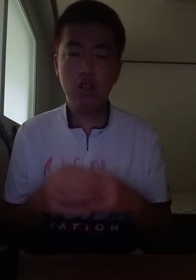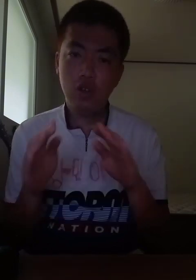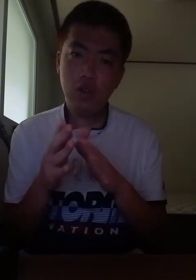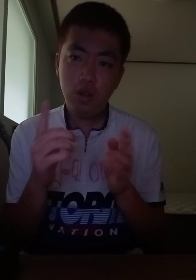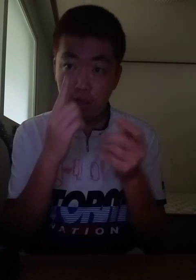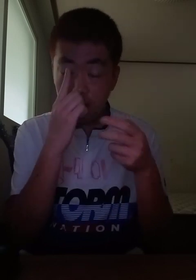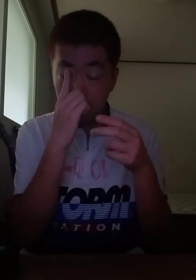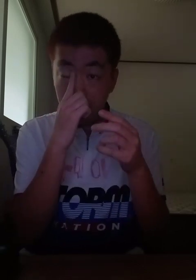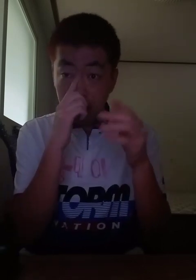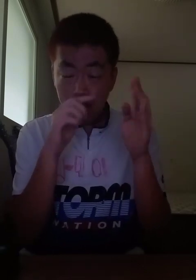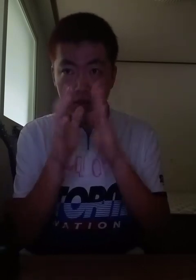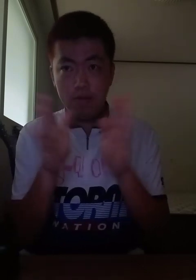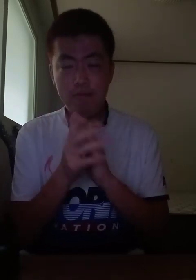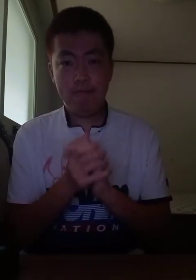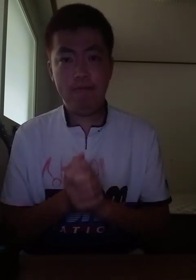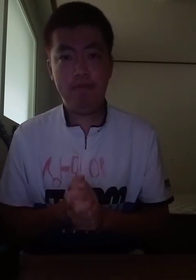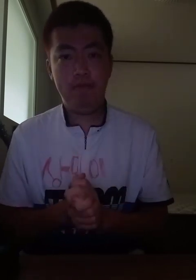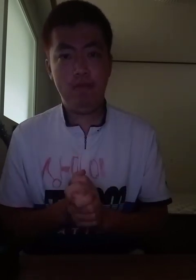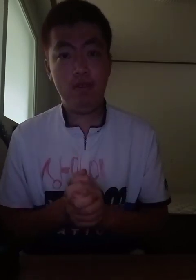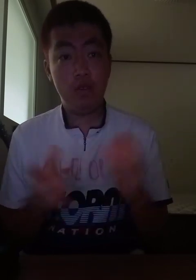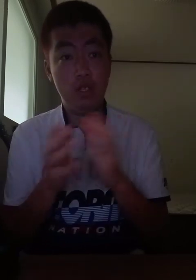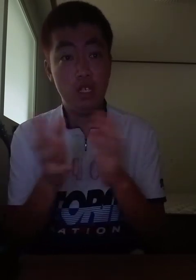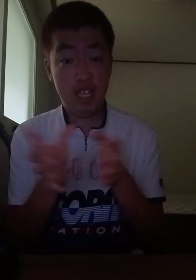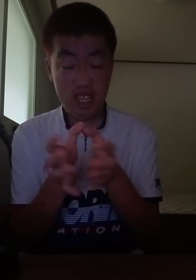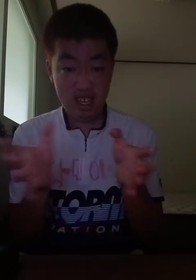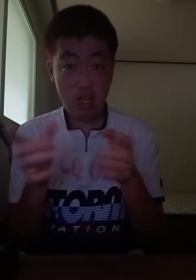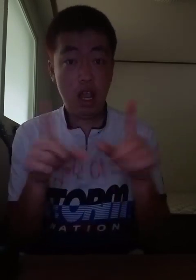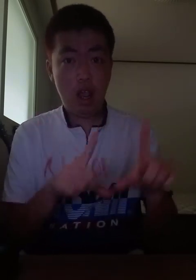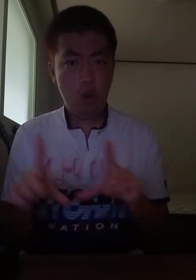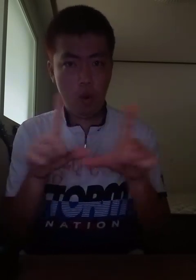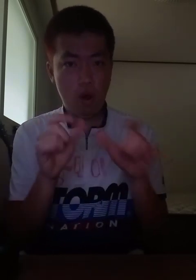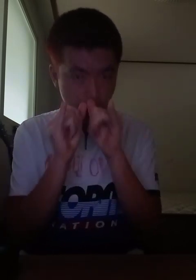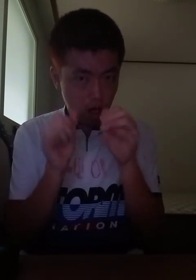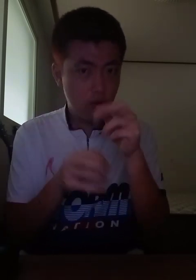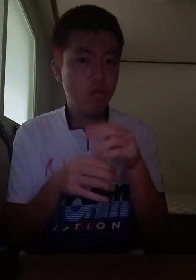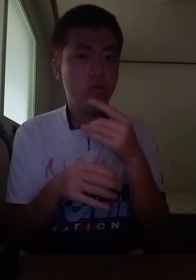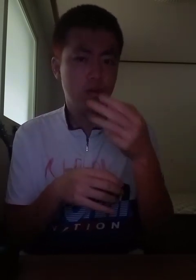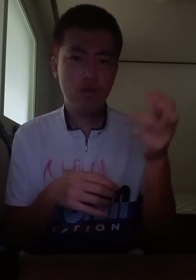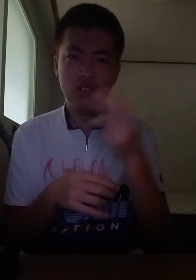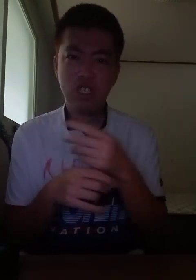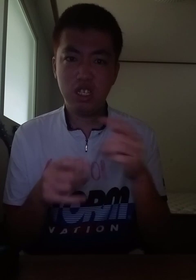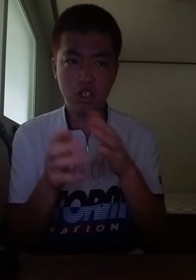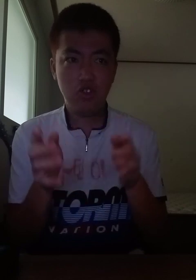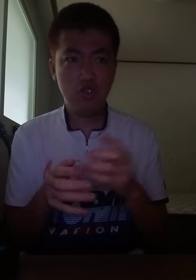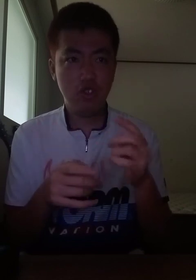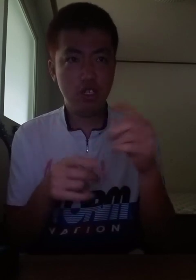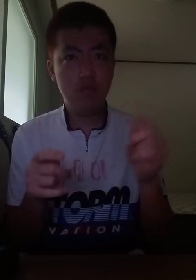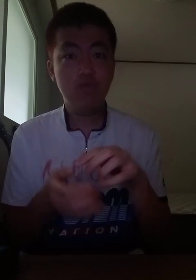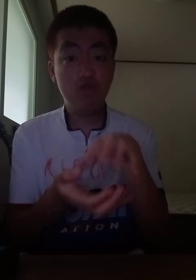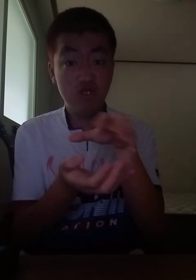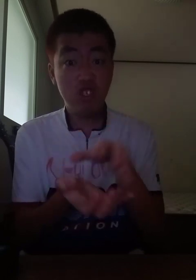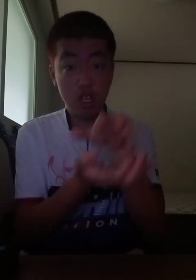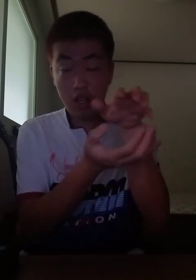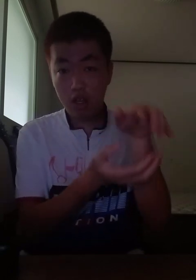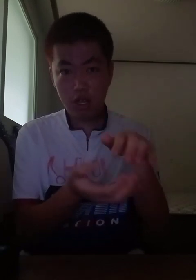이렇게 말르면 이렇게 돼요. 현재 이 아파트에 살고 있는 주민 40여 가구에게 제공되는 지하수는 여기 있는 물탱크에서 나오는 겁니다.